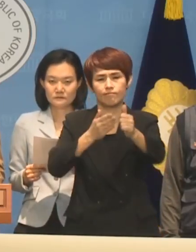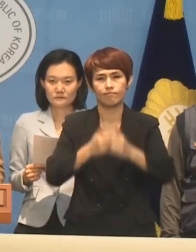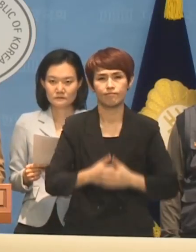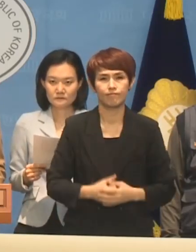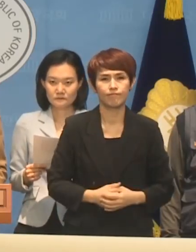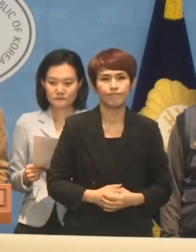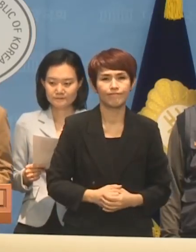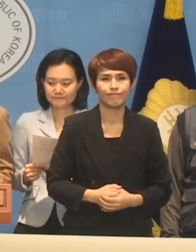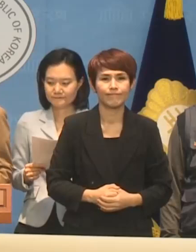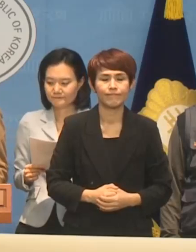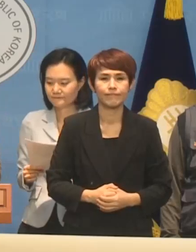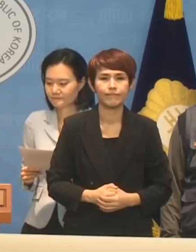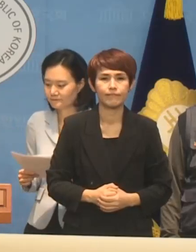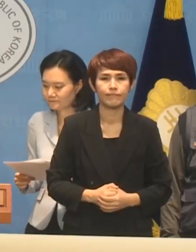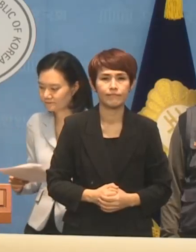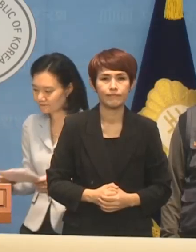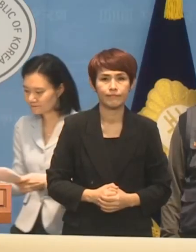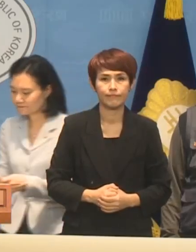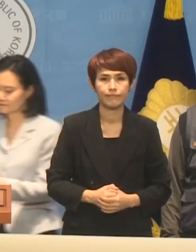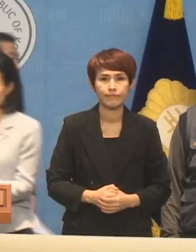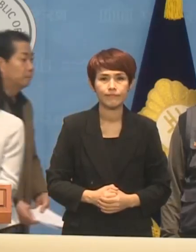요청드립니다. 고맙습니다.